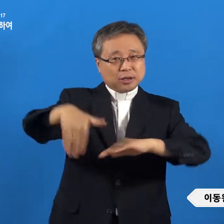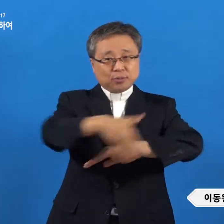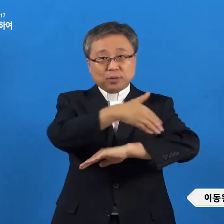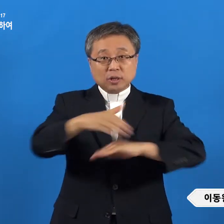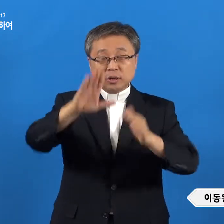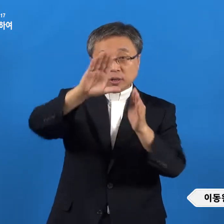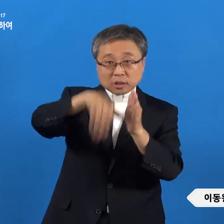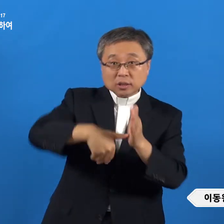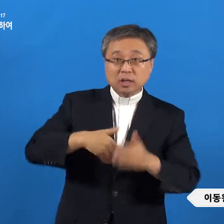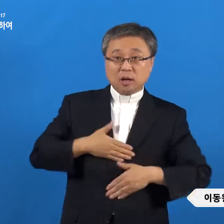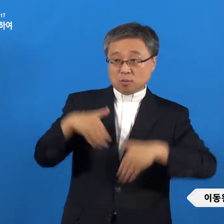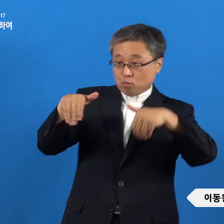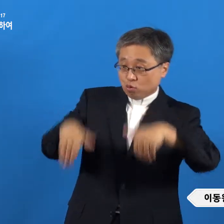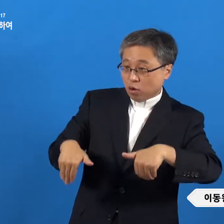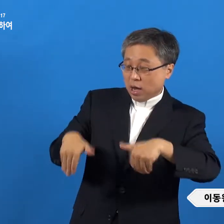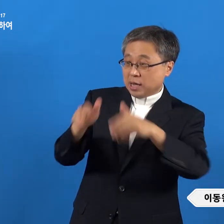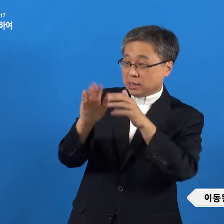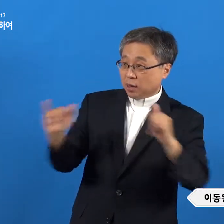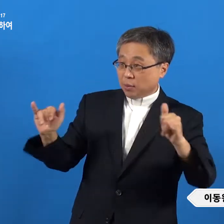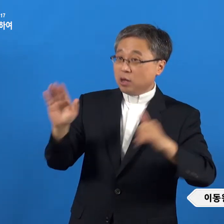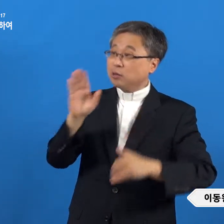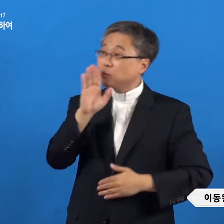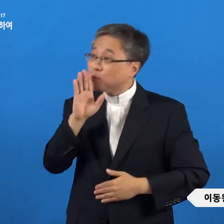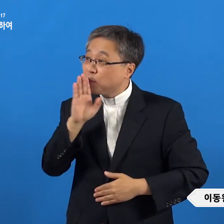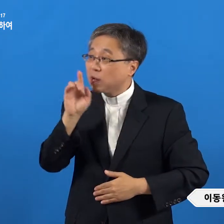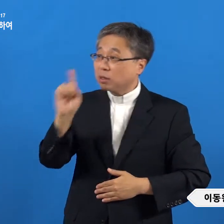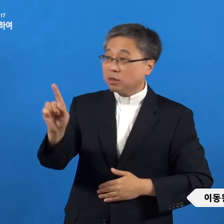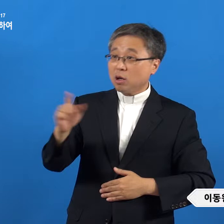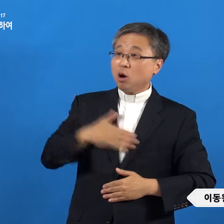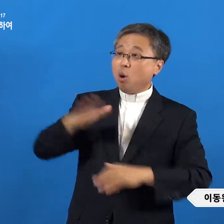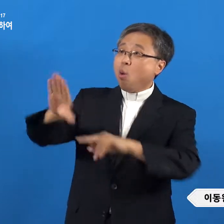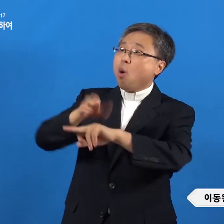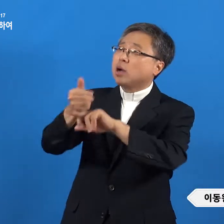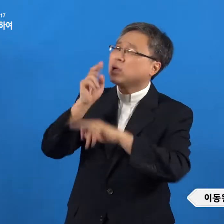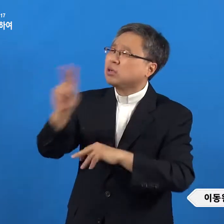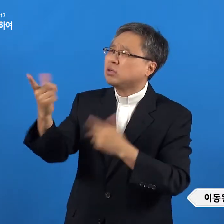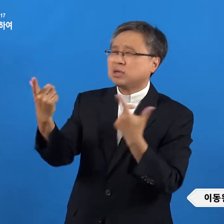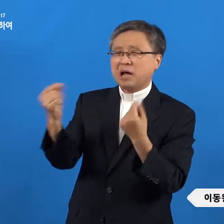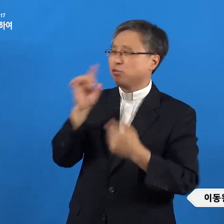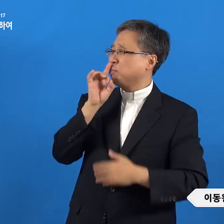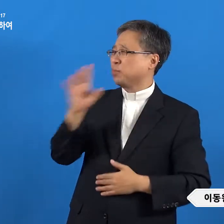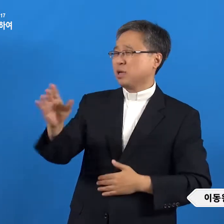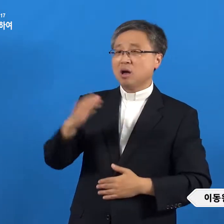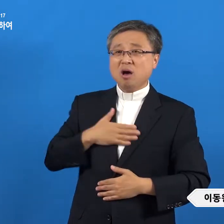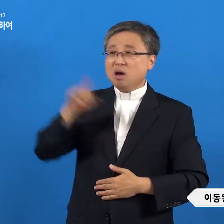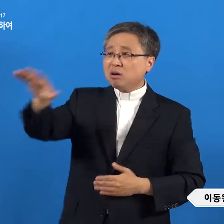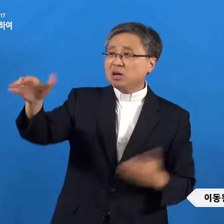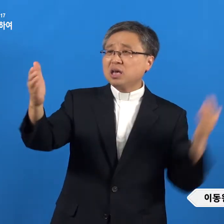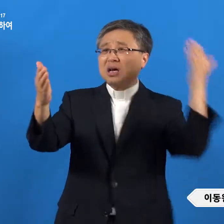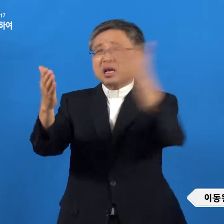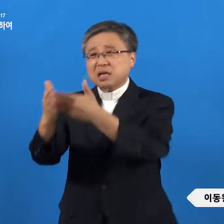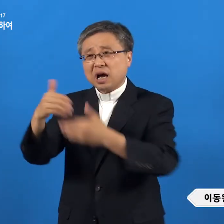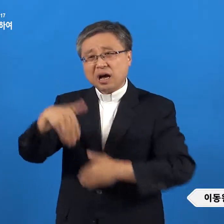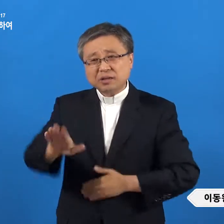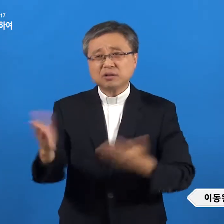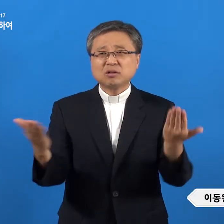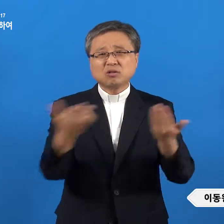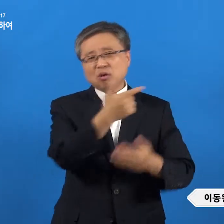사람이, 그와 가까웠던 군신 한 분이 황제시여 그건 무리입니다. 거기까지 가시는 것은 무리입니다.